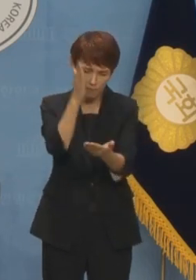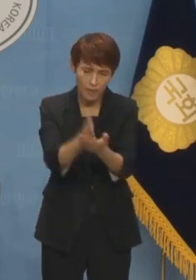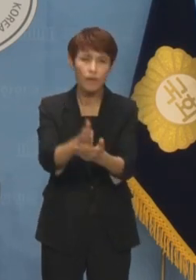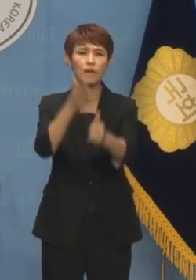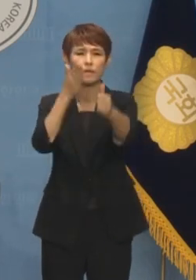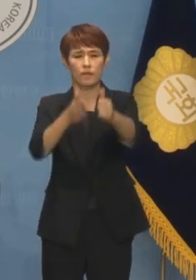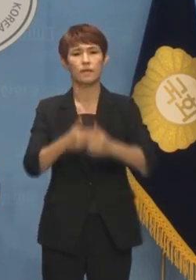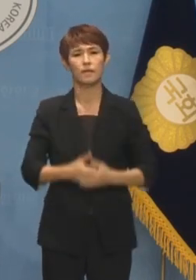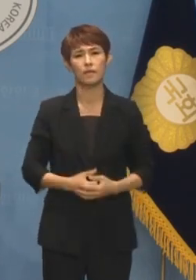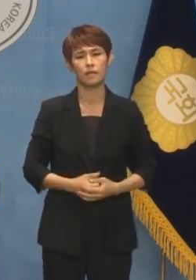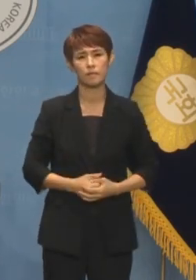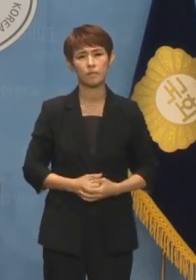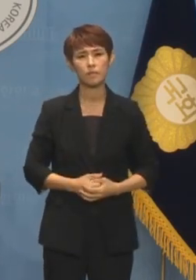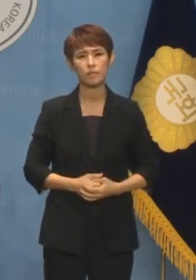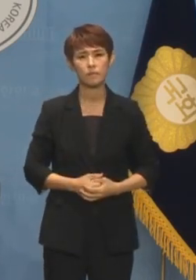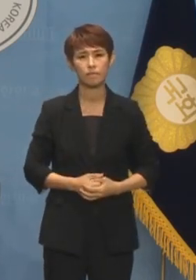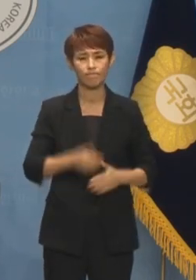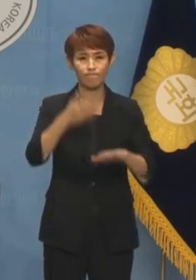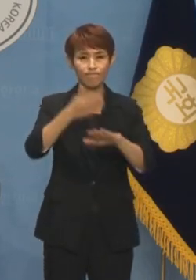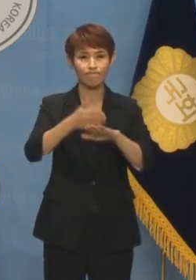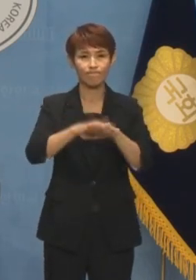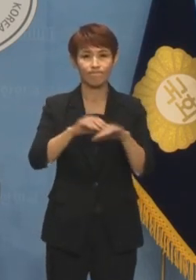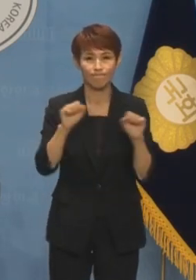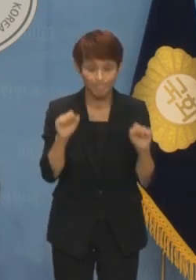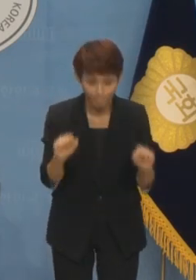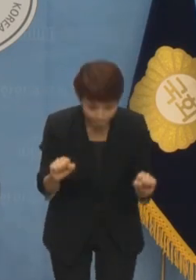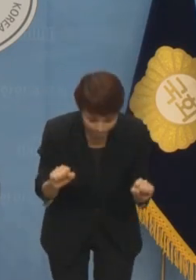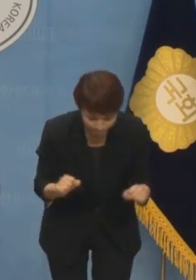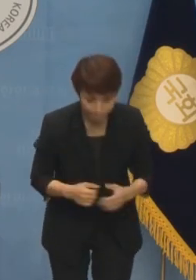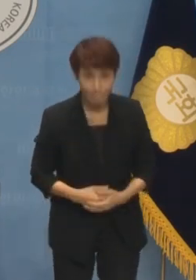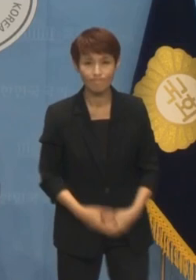말아주기를 촉구합니다. 감사합니다.